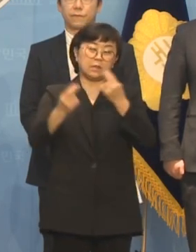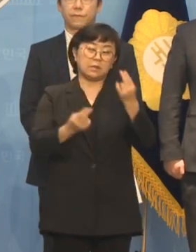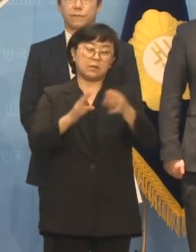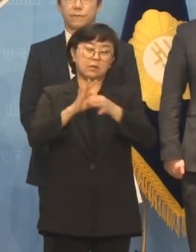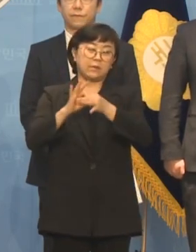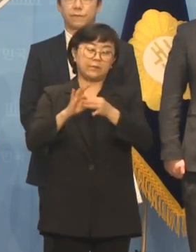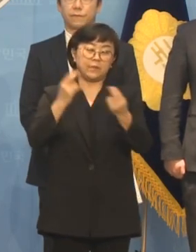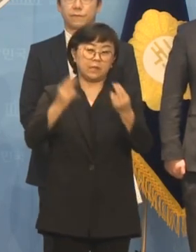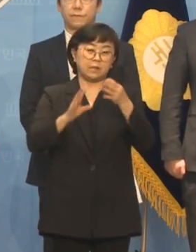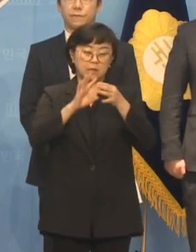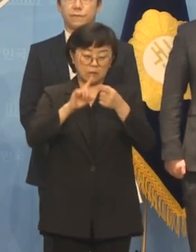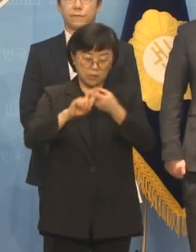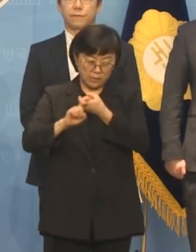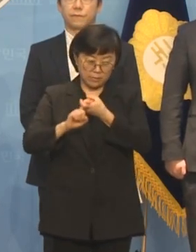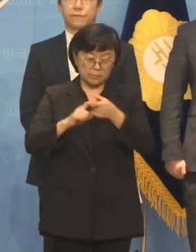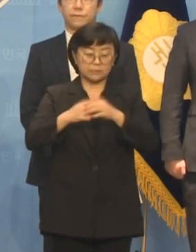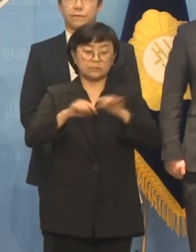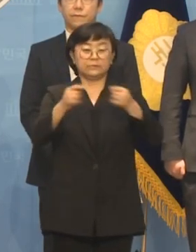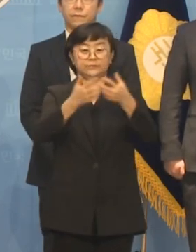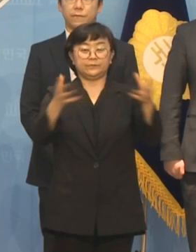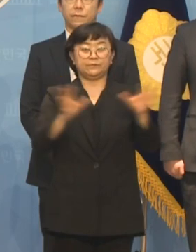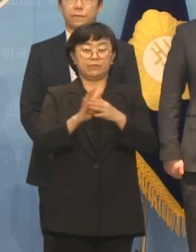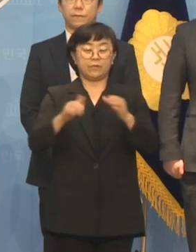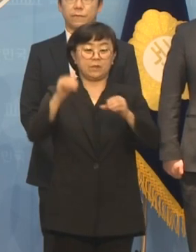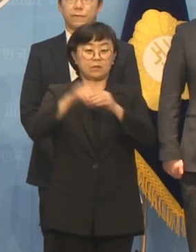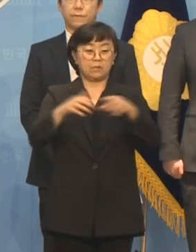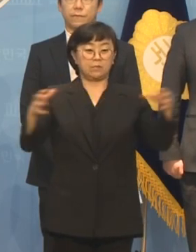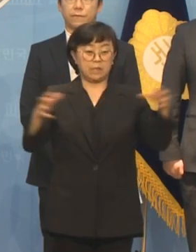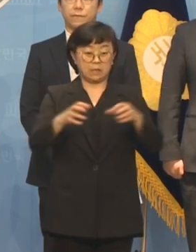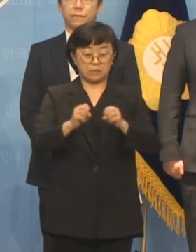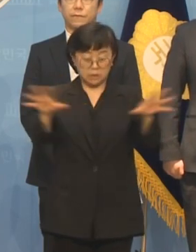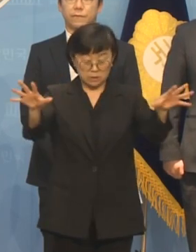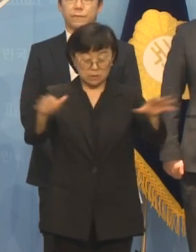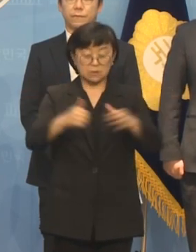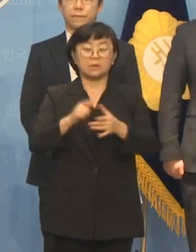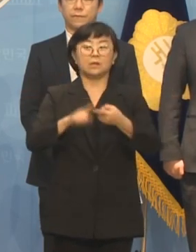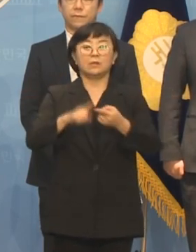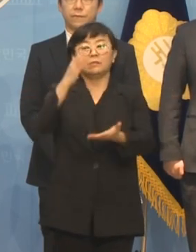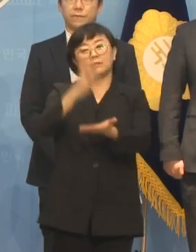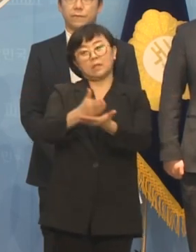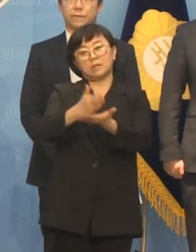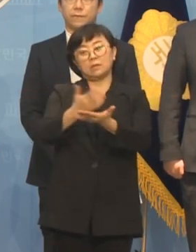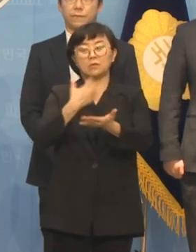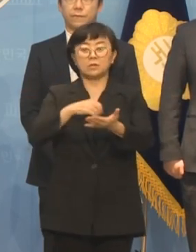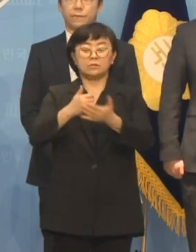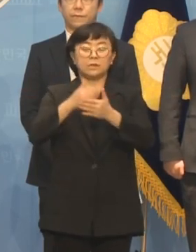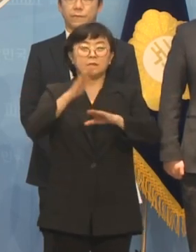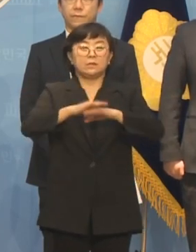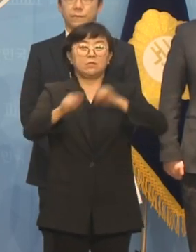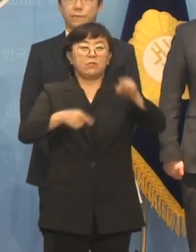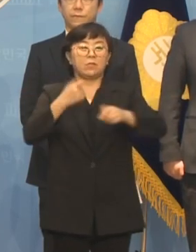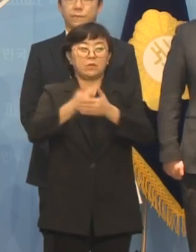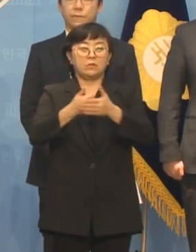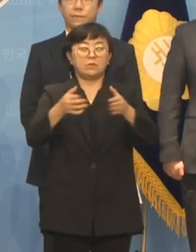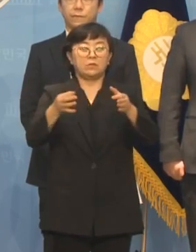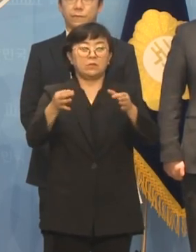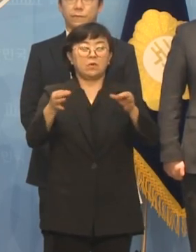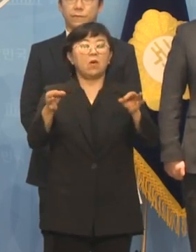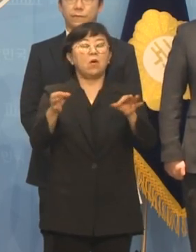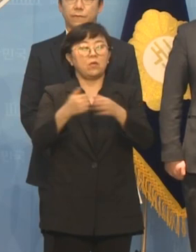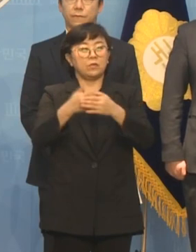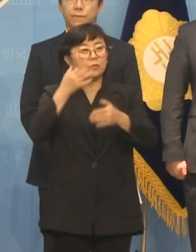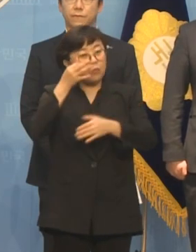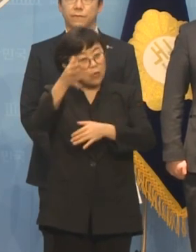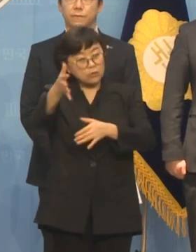선거 때만 뭉쳤다가 헤어지는 떳다방 정당이 아니냐라는 우려를 실천으로 불식시키는 연합을